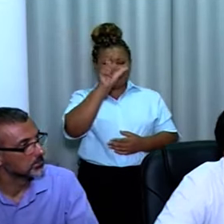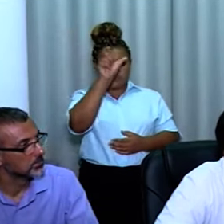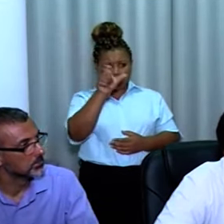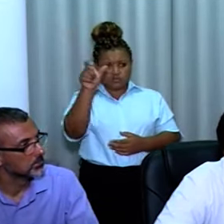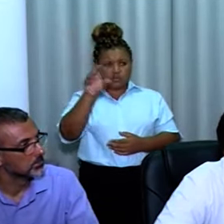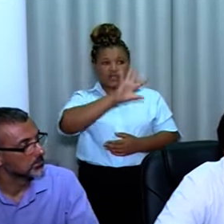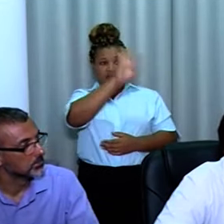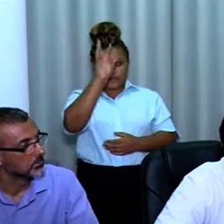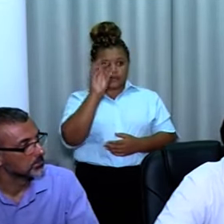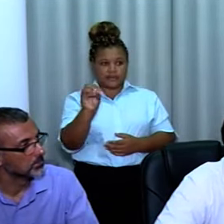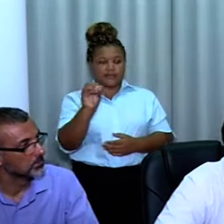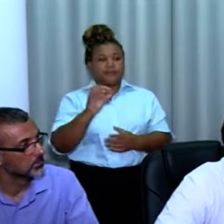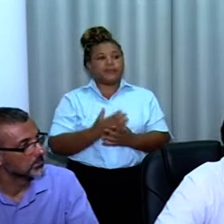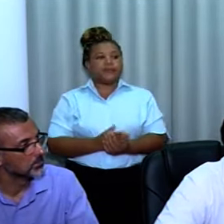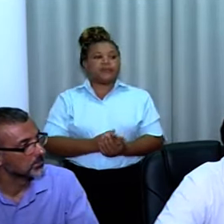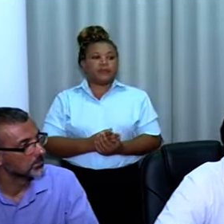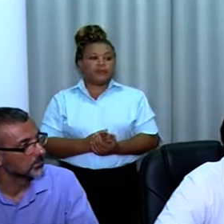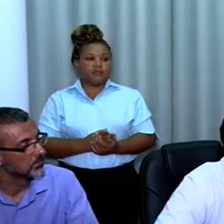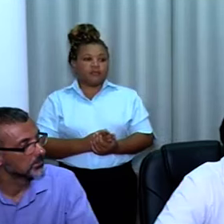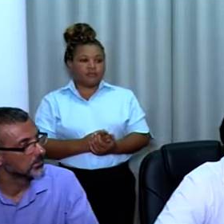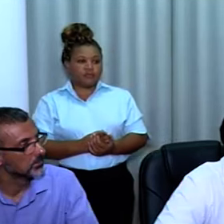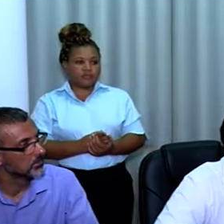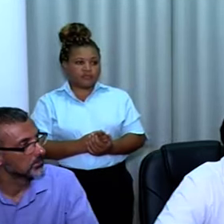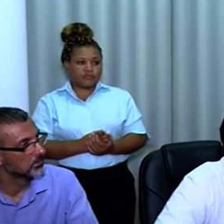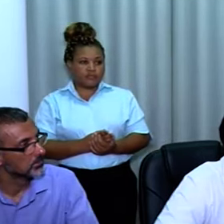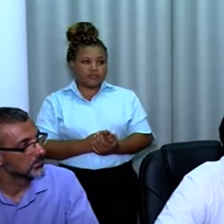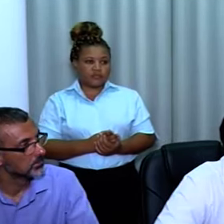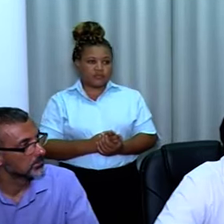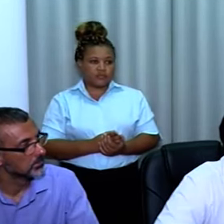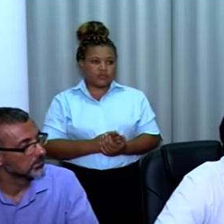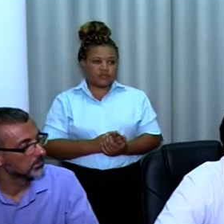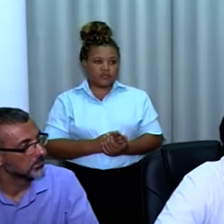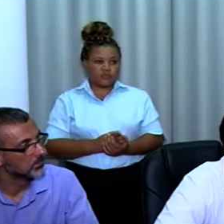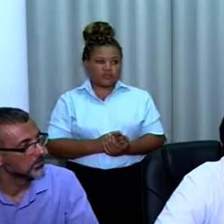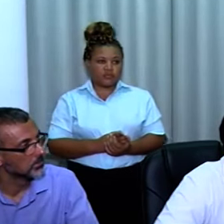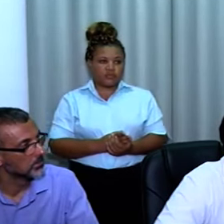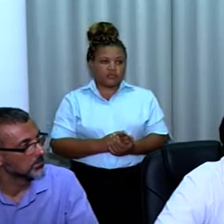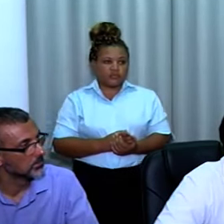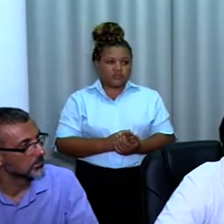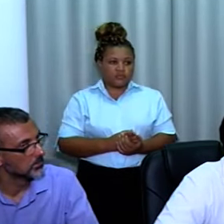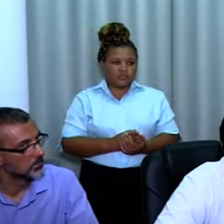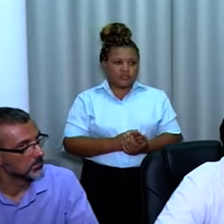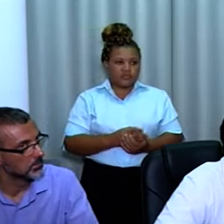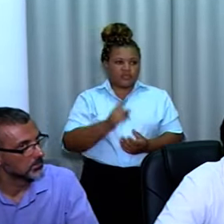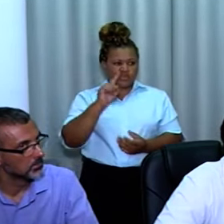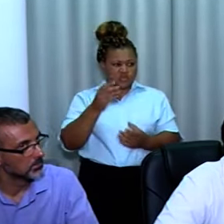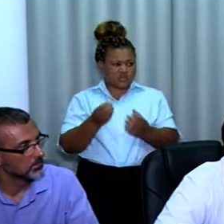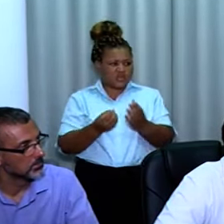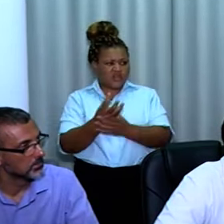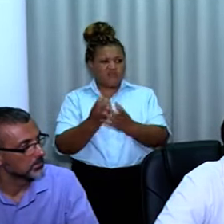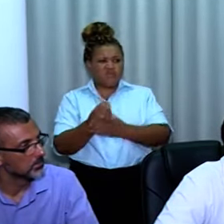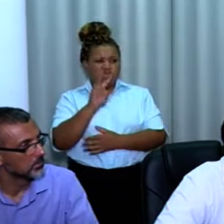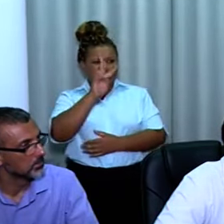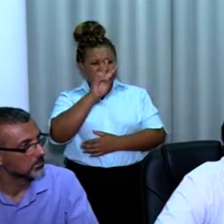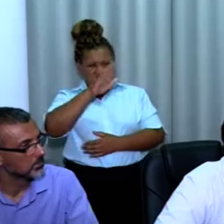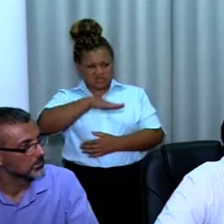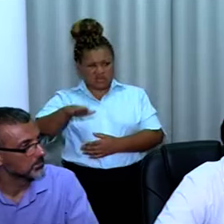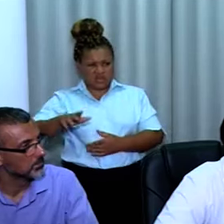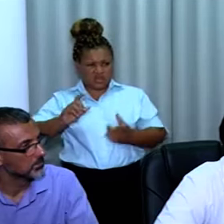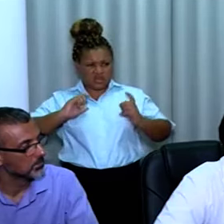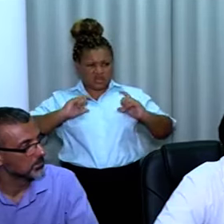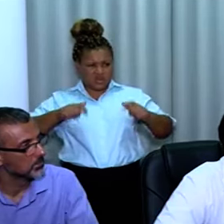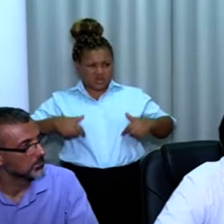d'école. Et vu qu'il nous a pas encore assuré la situation, nous avons encore fait contact tracing, il n'a pas encore demandé à cause qu'ils